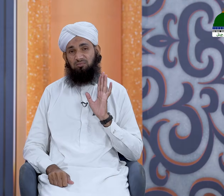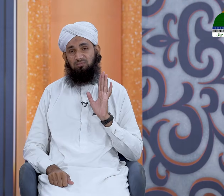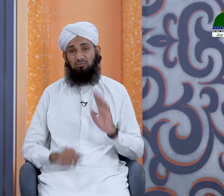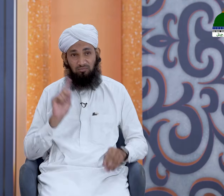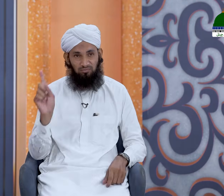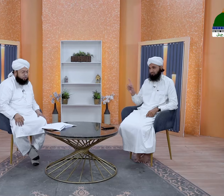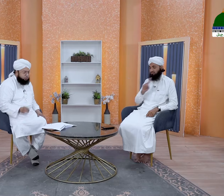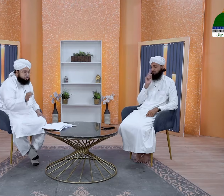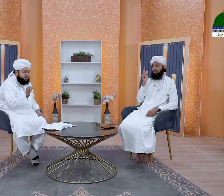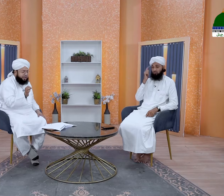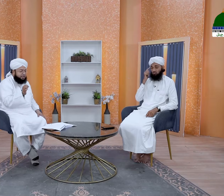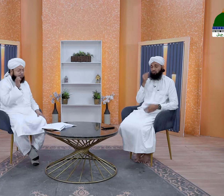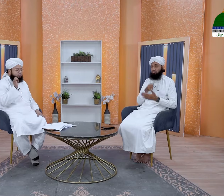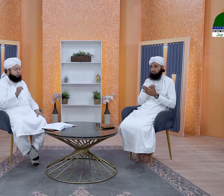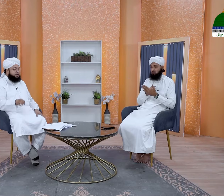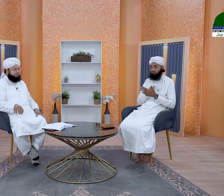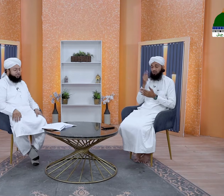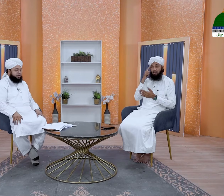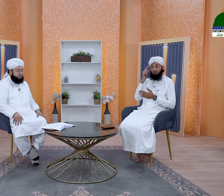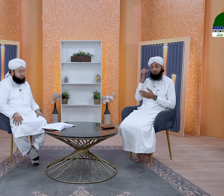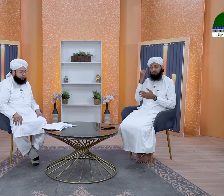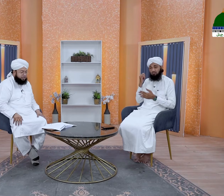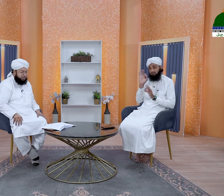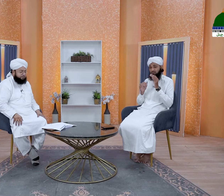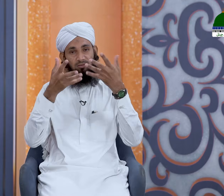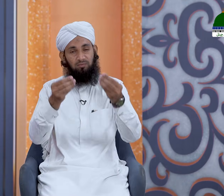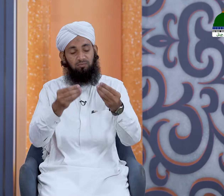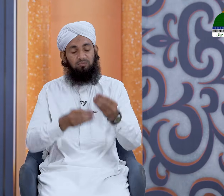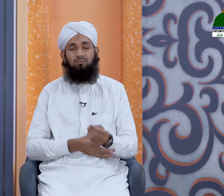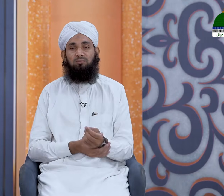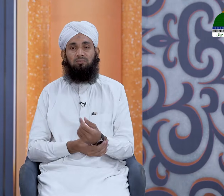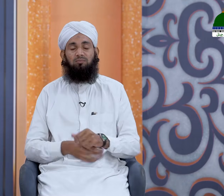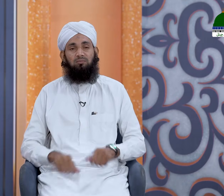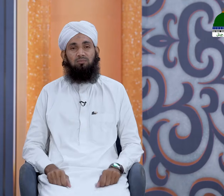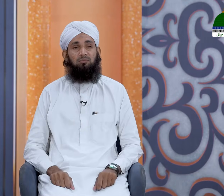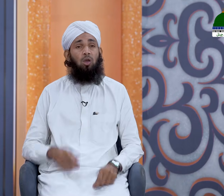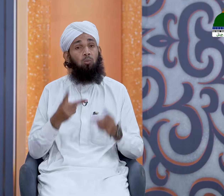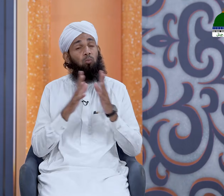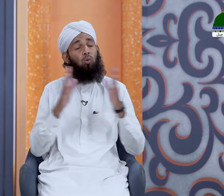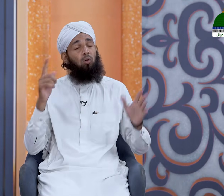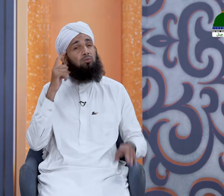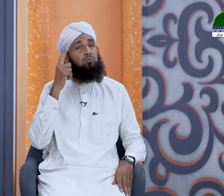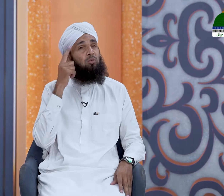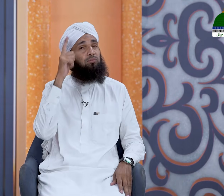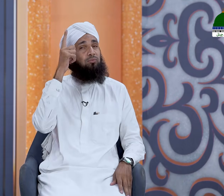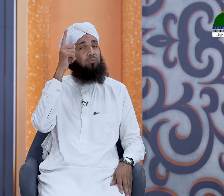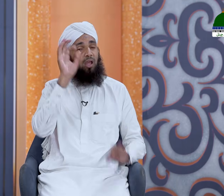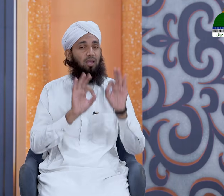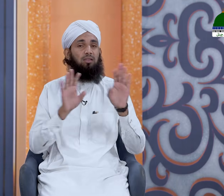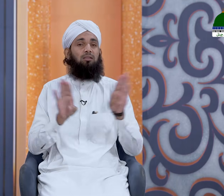بنا ہوگا تو کچھ علاج ہم بدگمانی سے بچنے کے سن لیتے ہیں. گمانوں کی کثرت سے بچیے کہ اس سے بدگمانی کا راستہ تنگ ہوگا